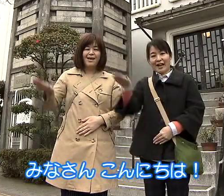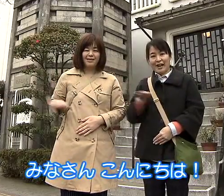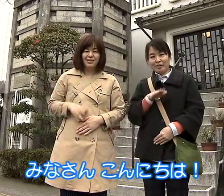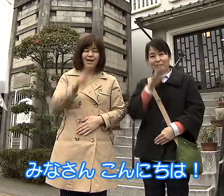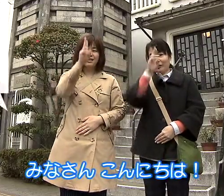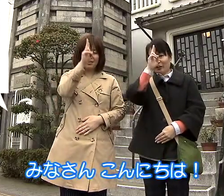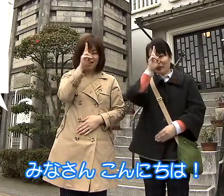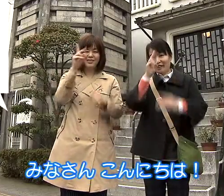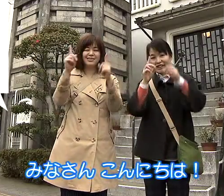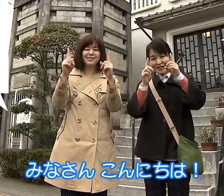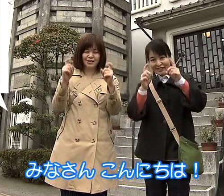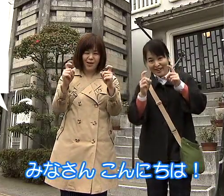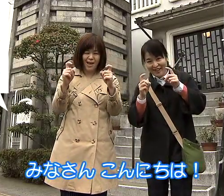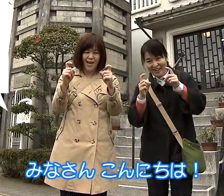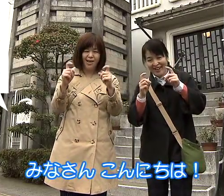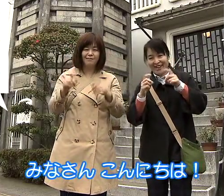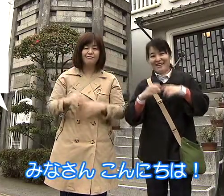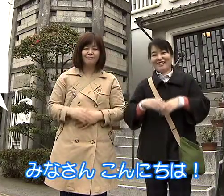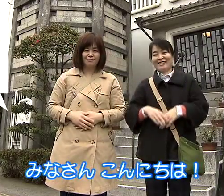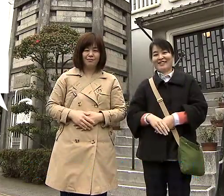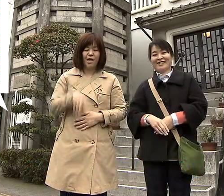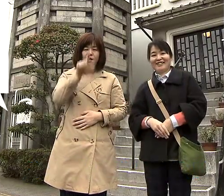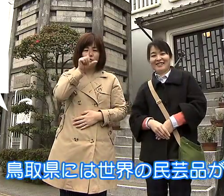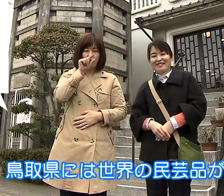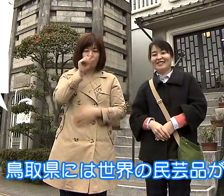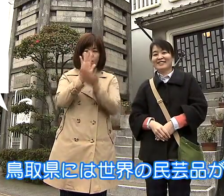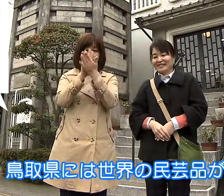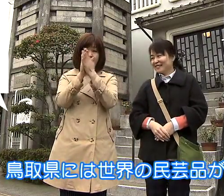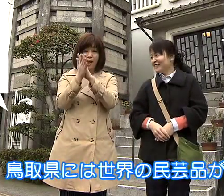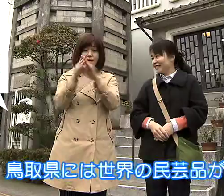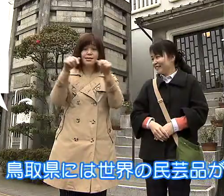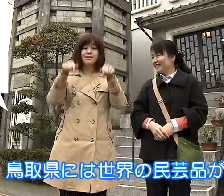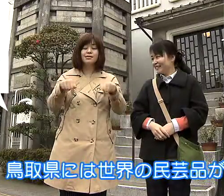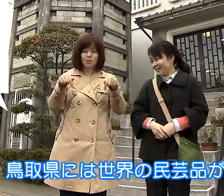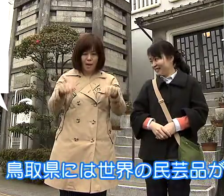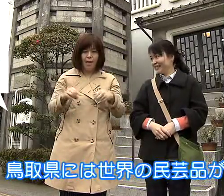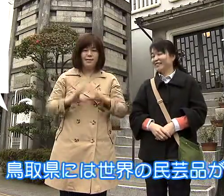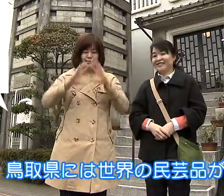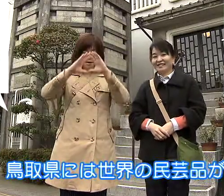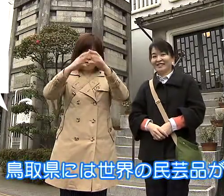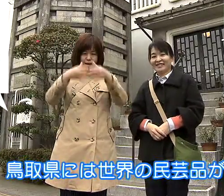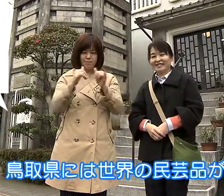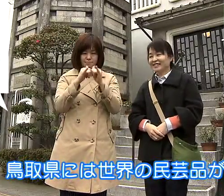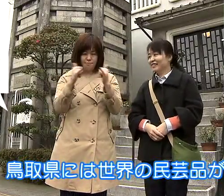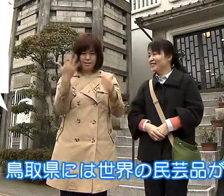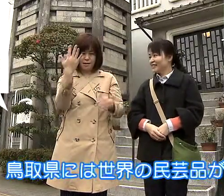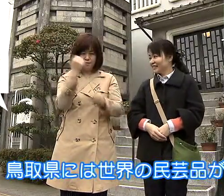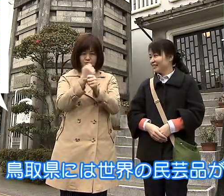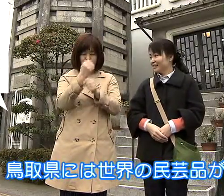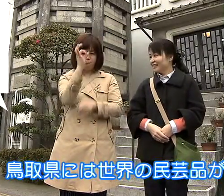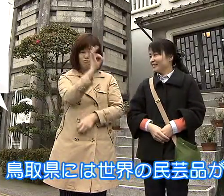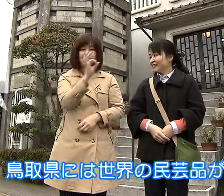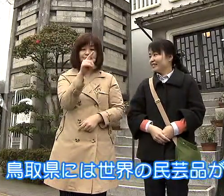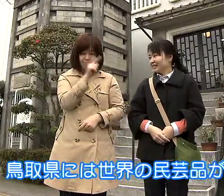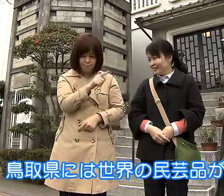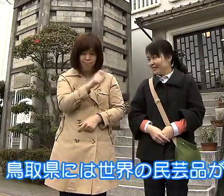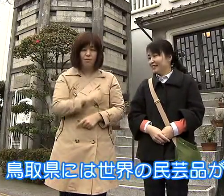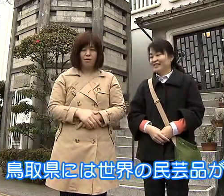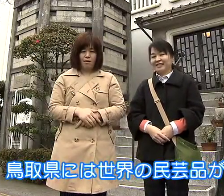ド。 皆さんこんにちは。 小田さん、 鳥取県には世界の民芸品が。